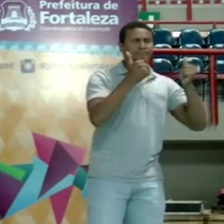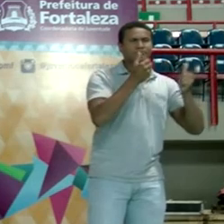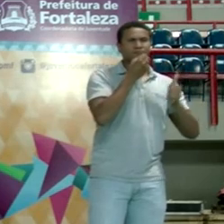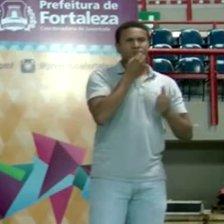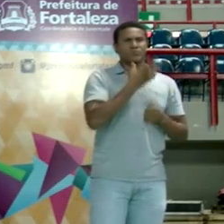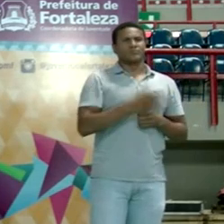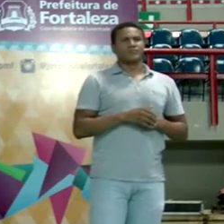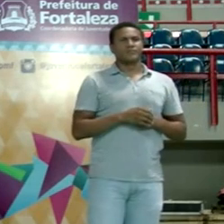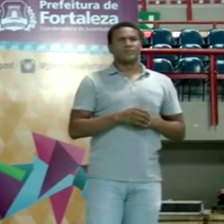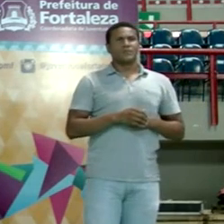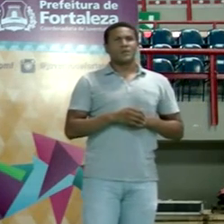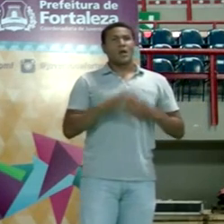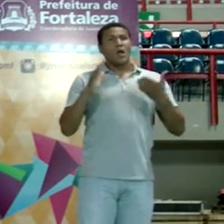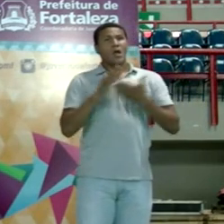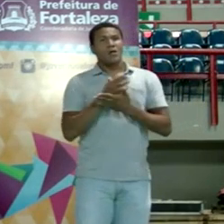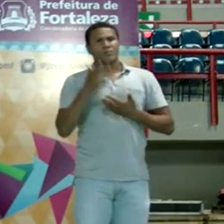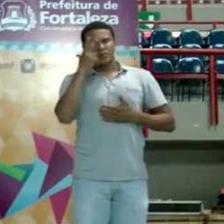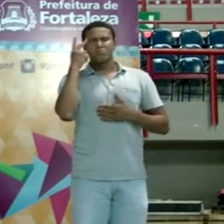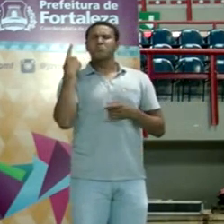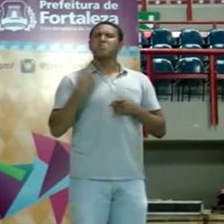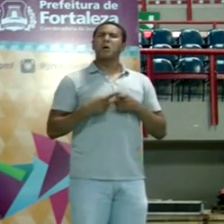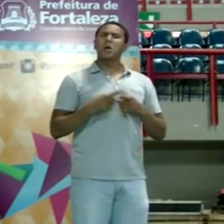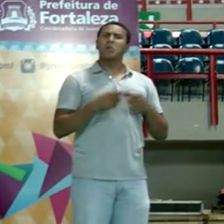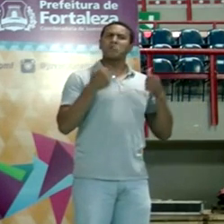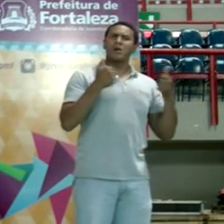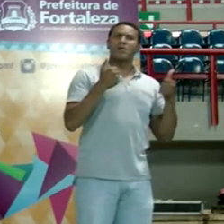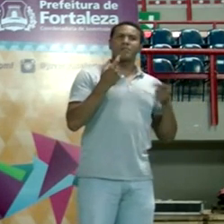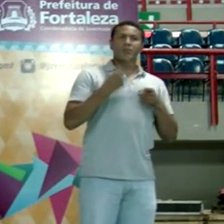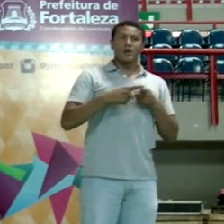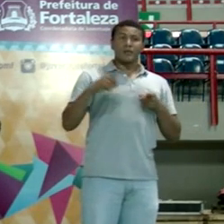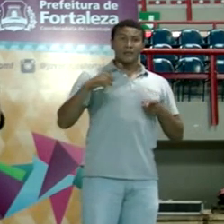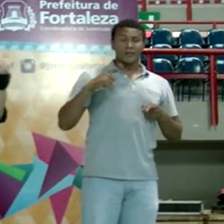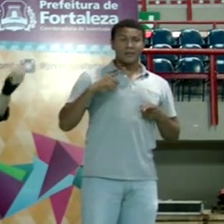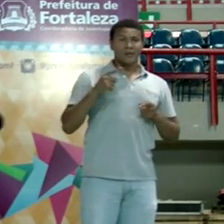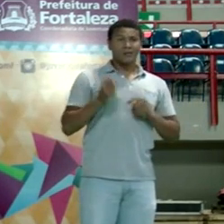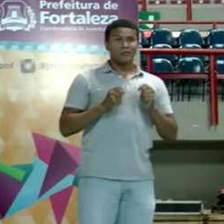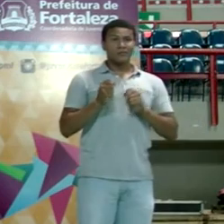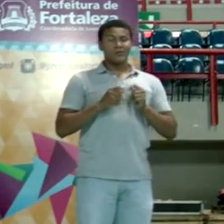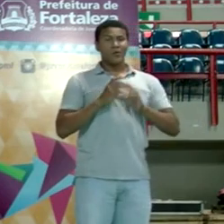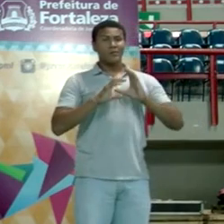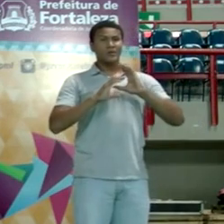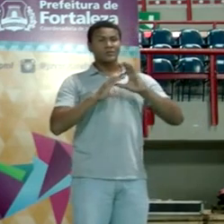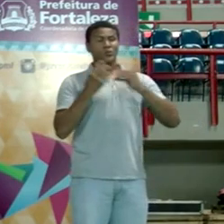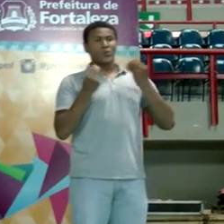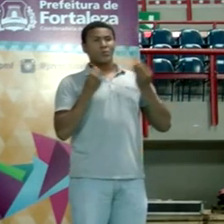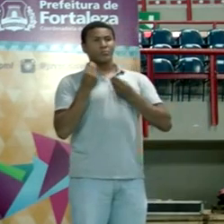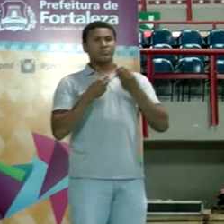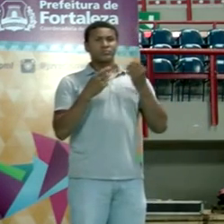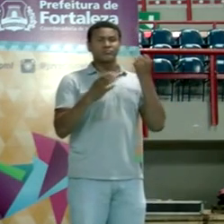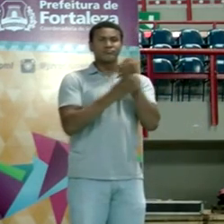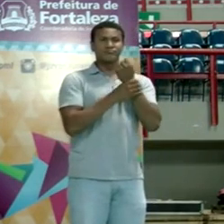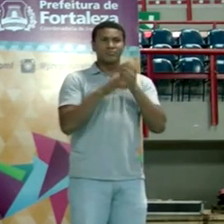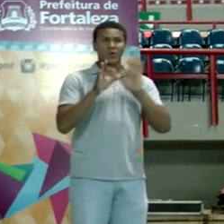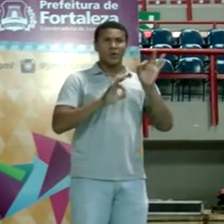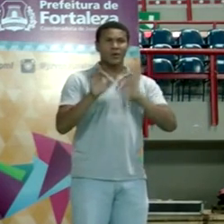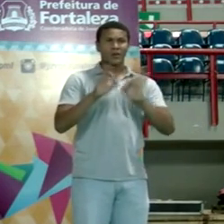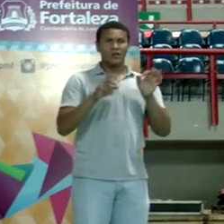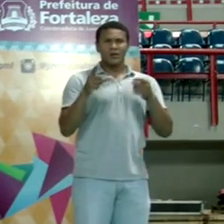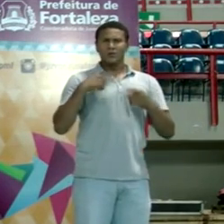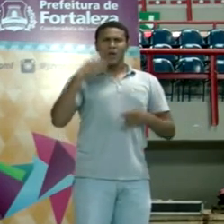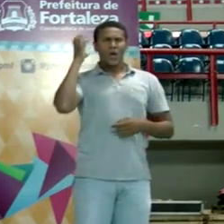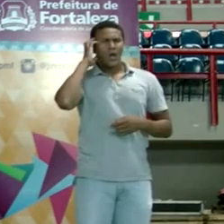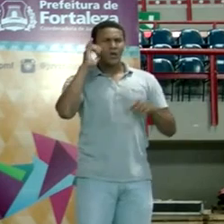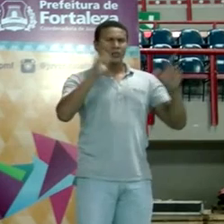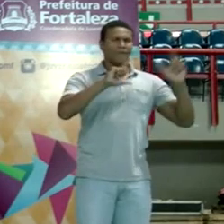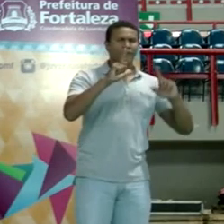questão sobre ela. Ora, e por quê? Porque existia também o controle dos meios de comunicação. Em todas as rádios, em todas as TVs,